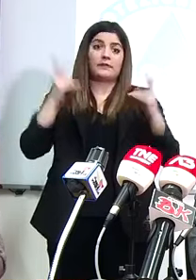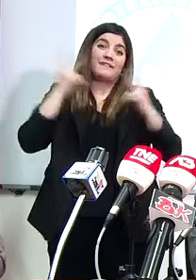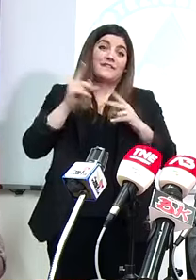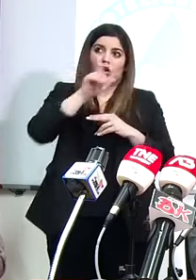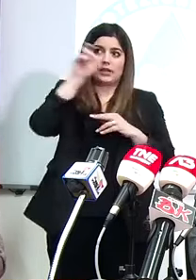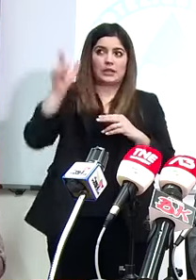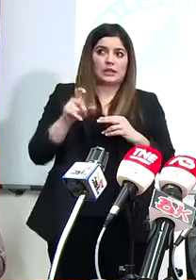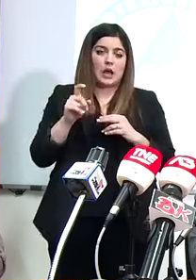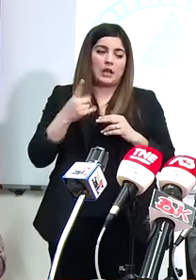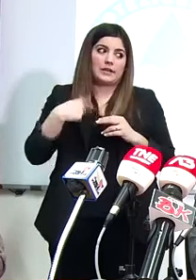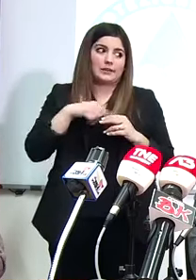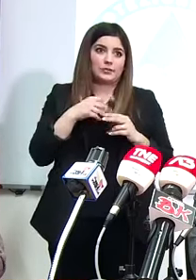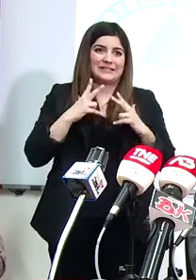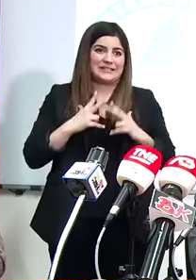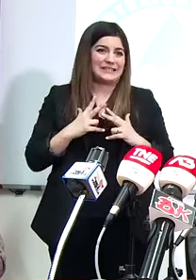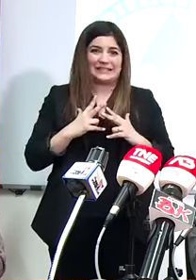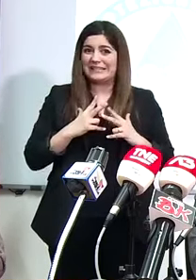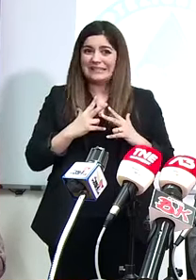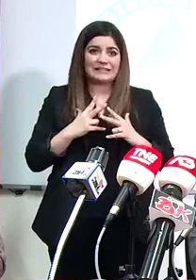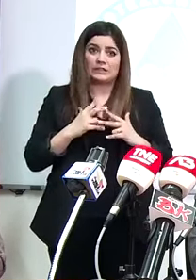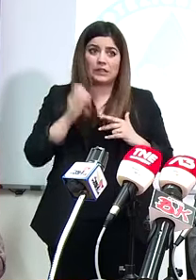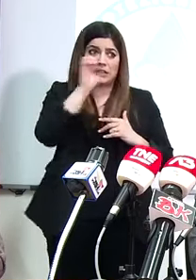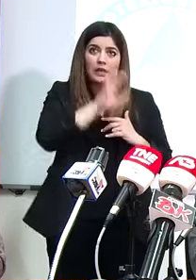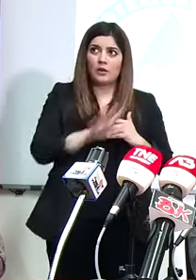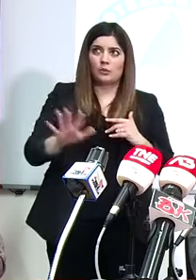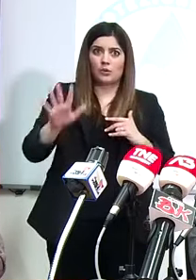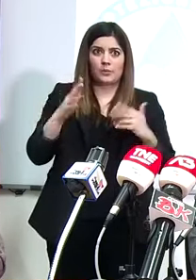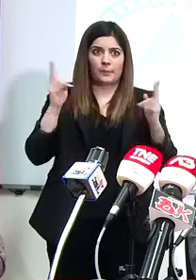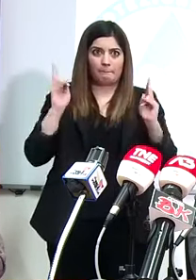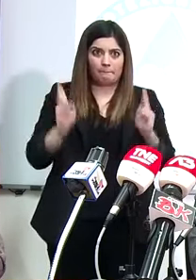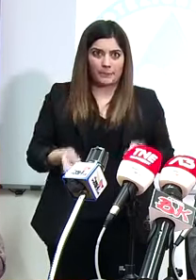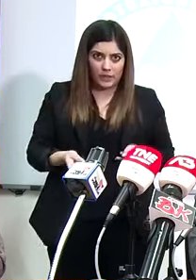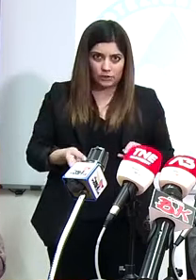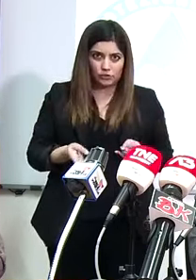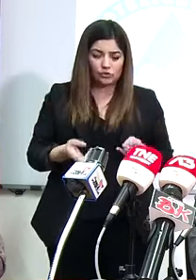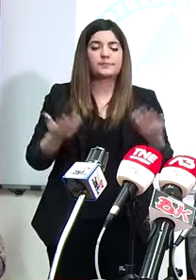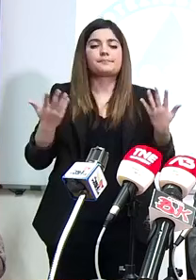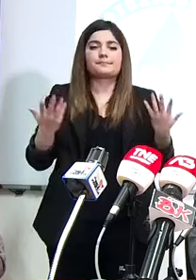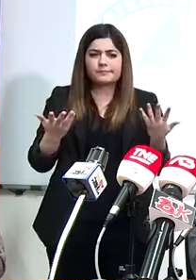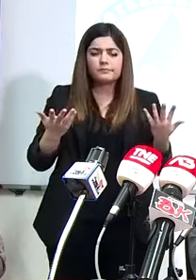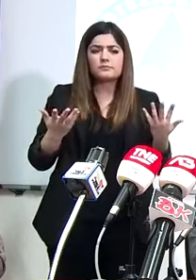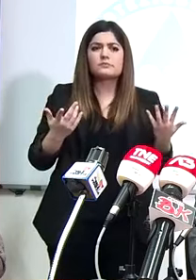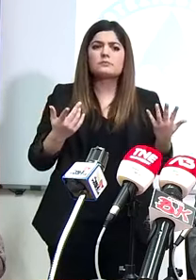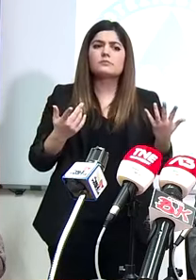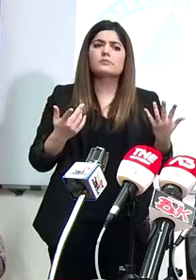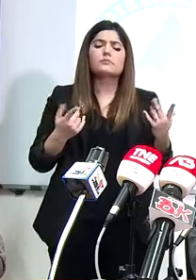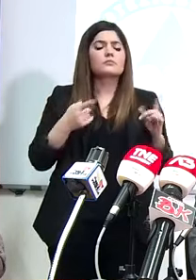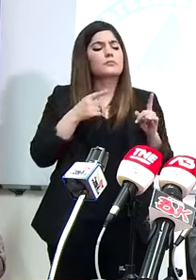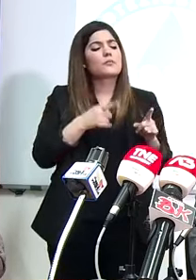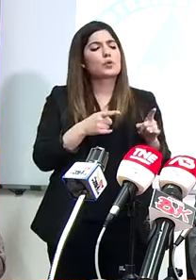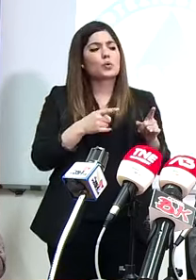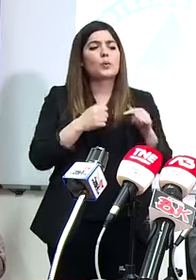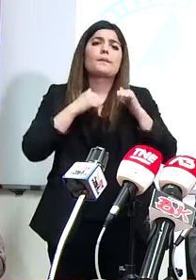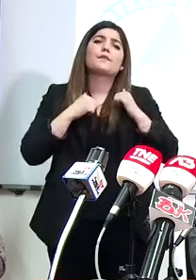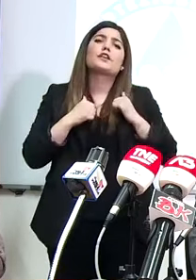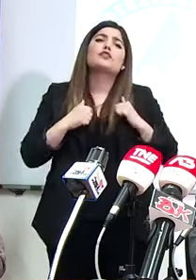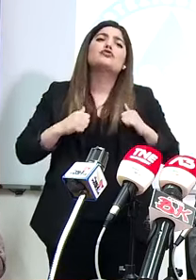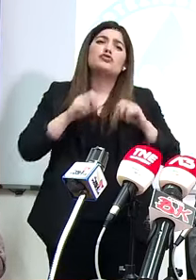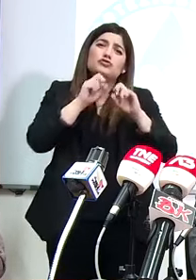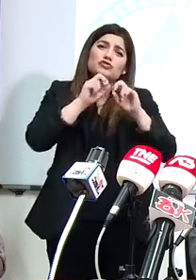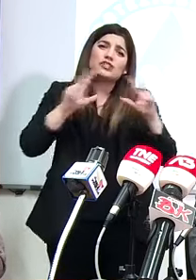in europa e siamo anche messi peggio come riuscire a far capire ai cittadini che dipende sempre dai nostri comportamenti per cui